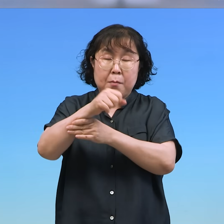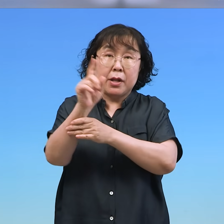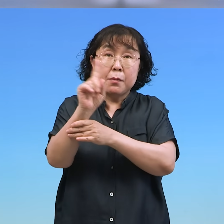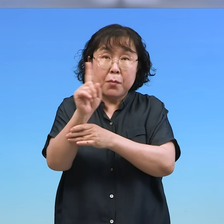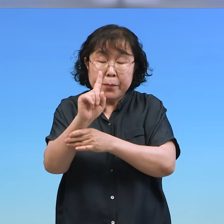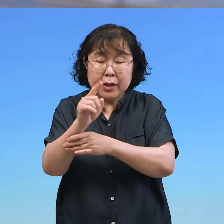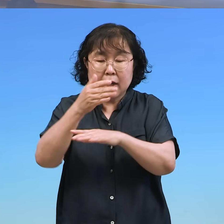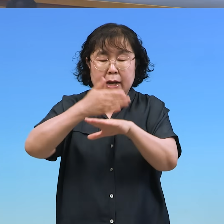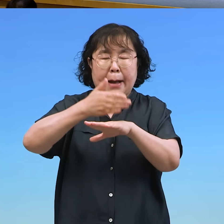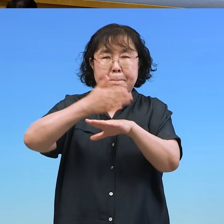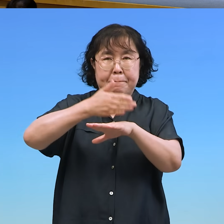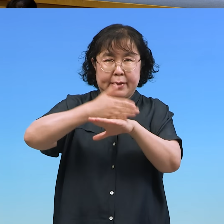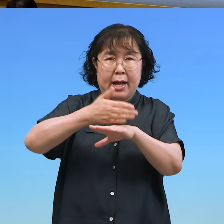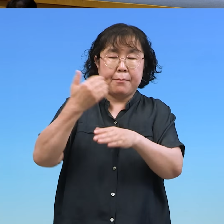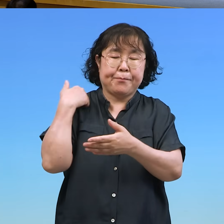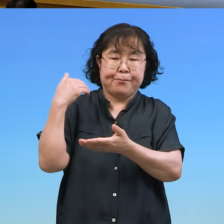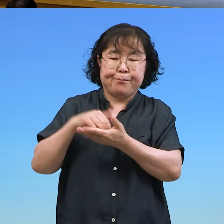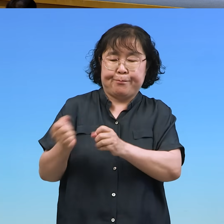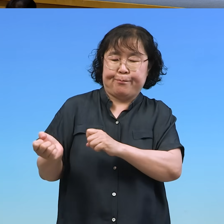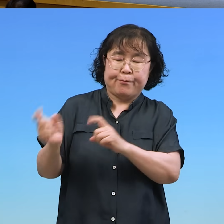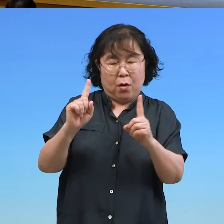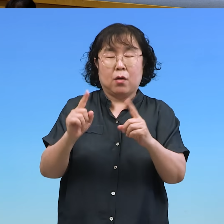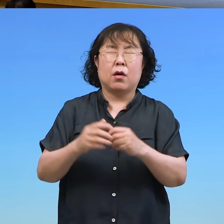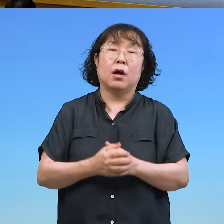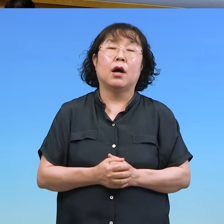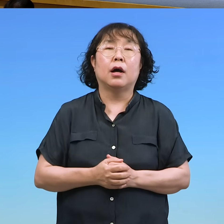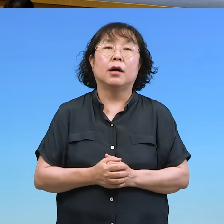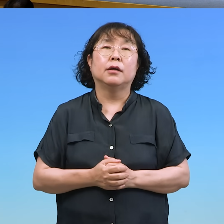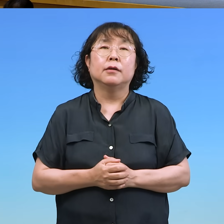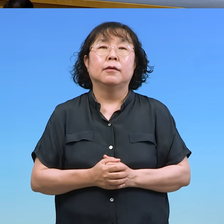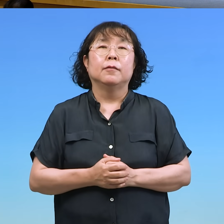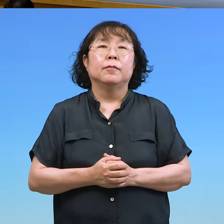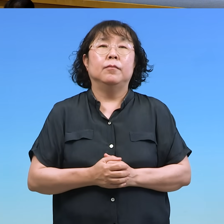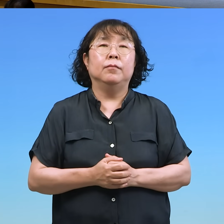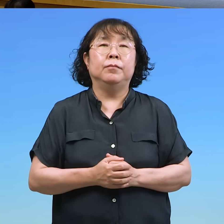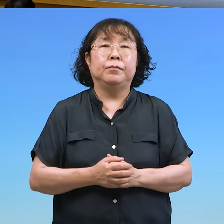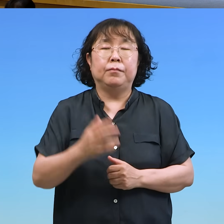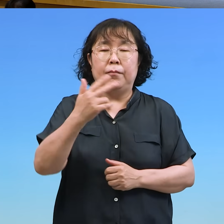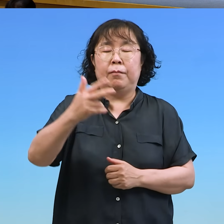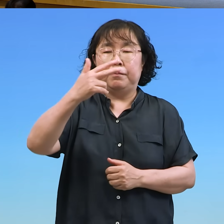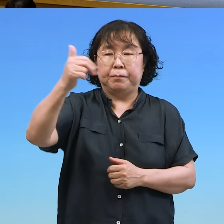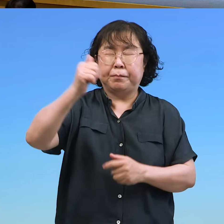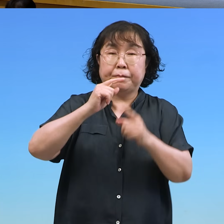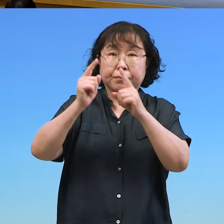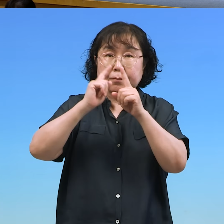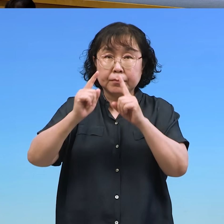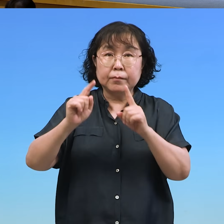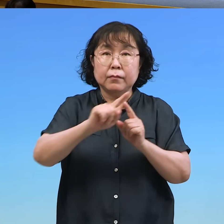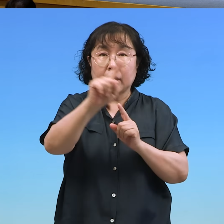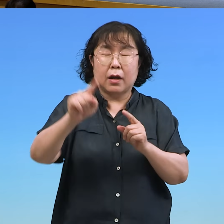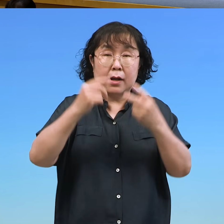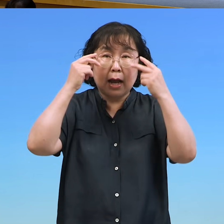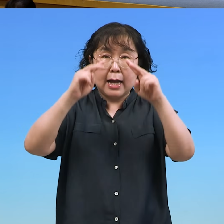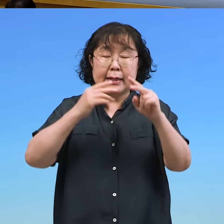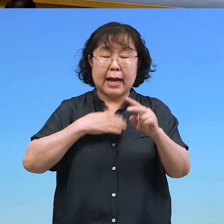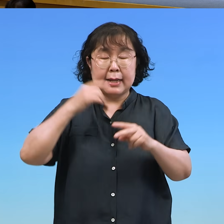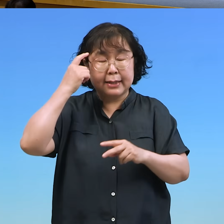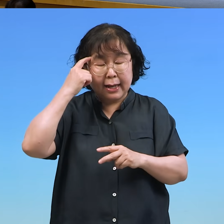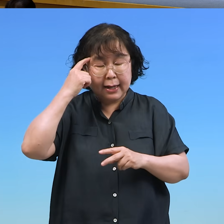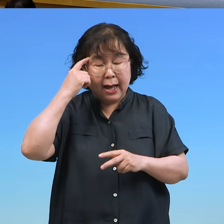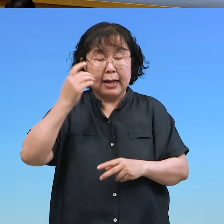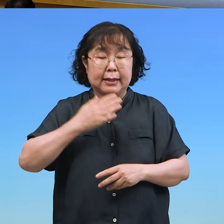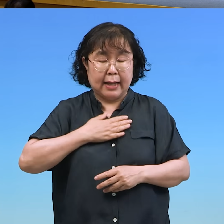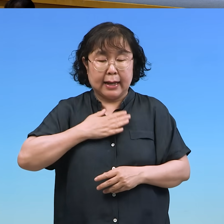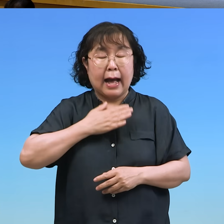열매가 뭐냐? 감사의 회복입니다. 11절을 다시 보십시오. 여호와의 말씀이니라. 너희를 향한